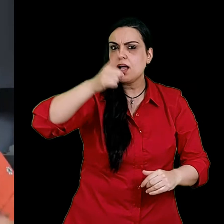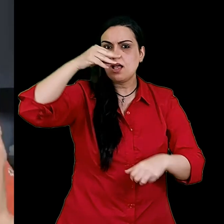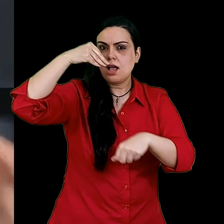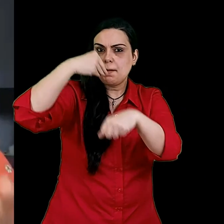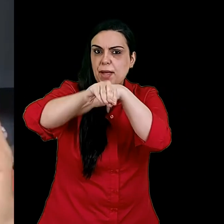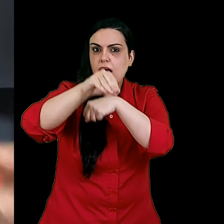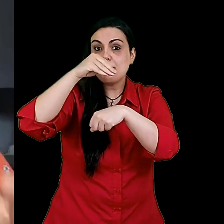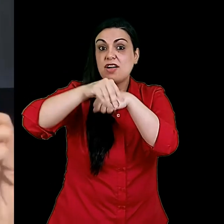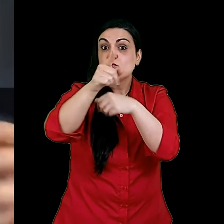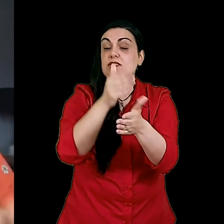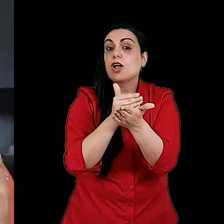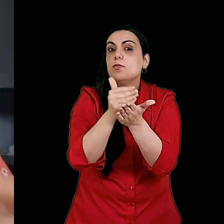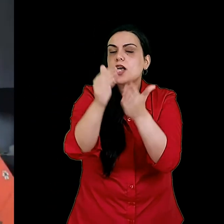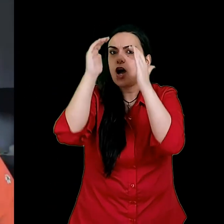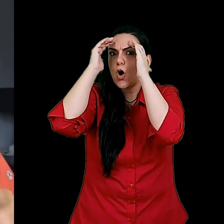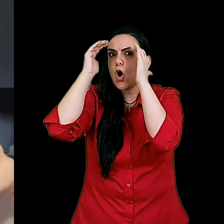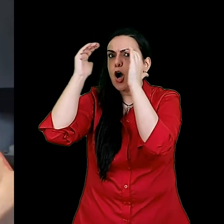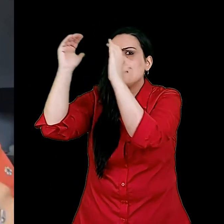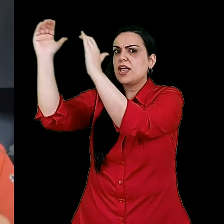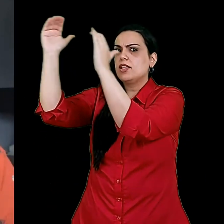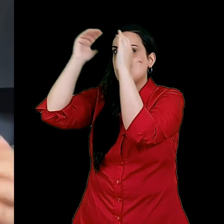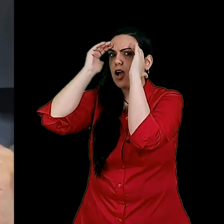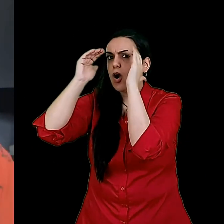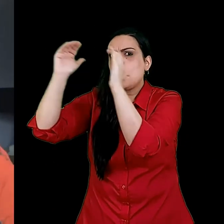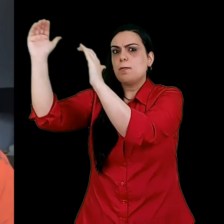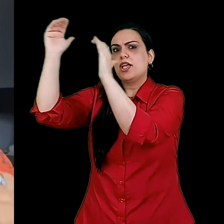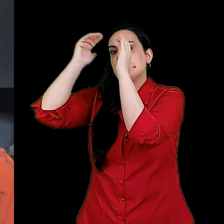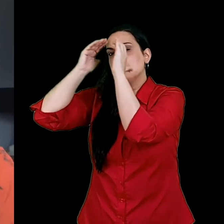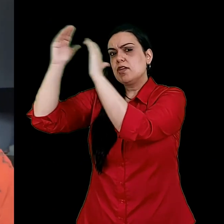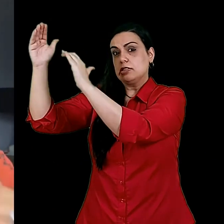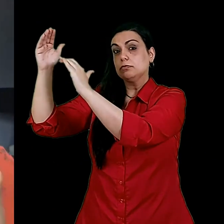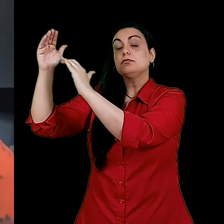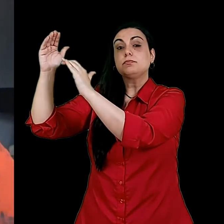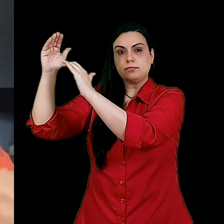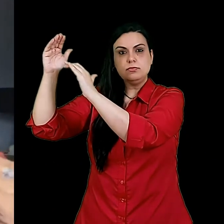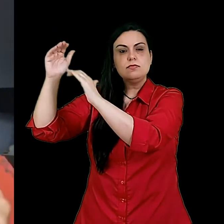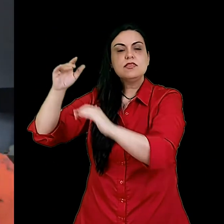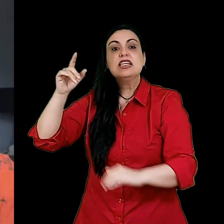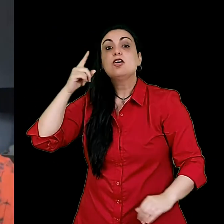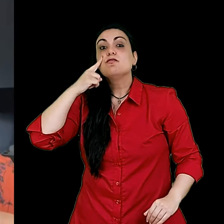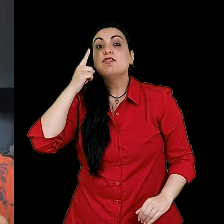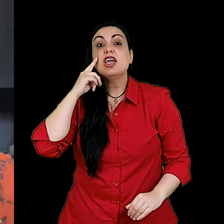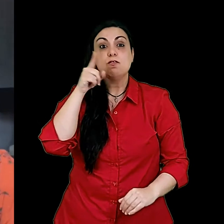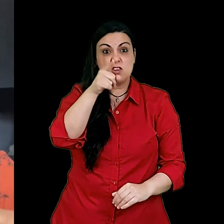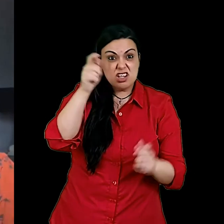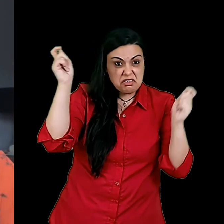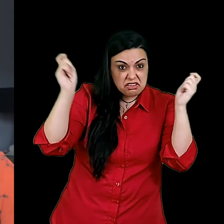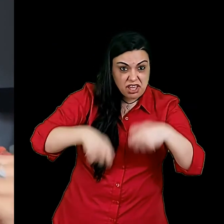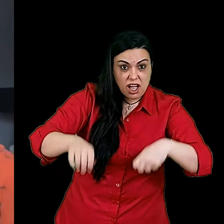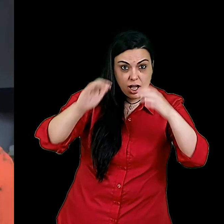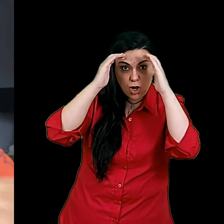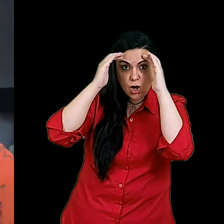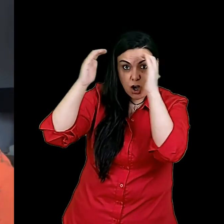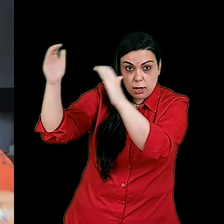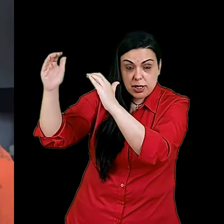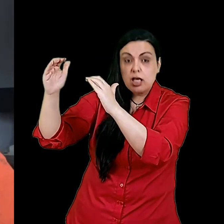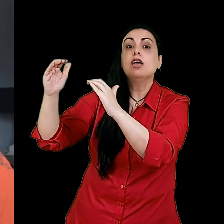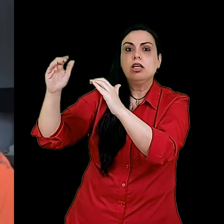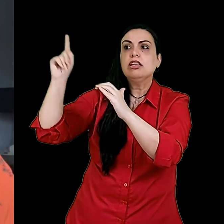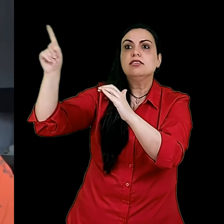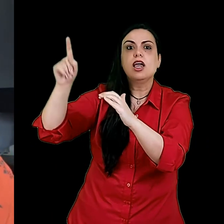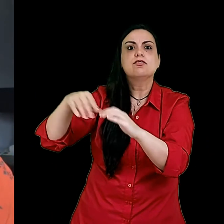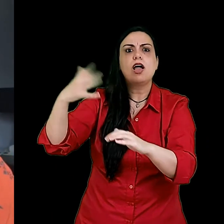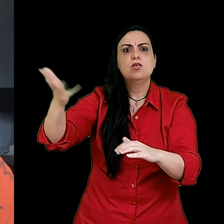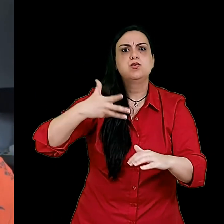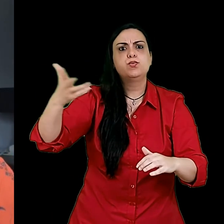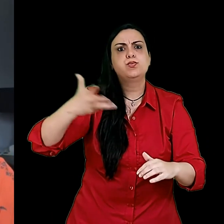em cima de comandos a te dar. E você vai começar a obedecer esses comandos. E o nível que você é capaz de se submeter aos comandos